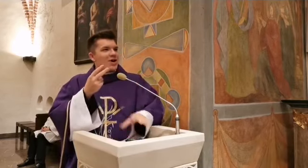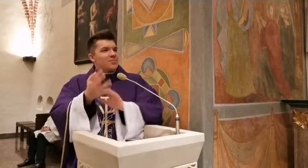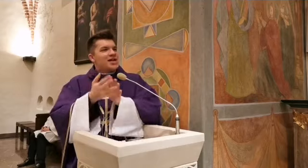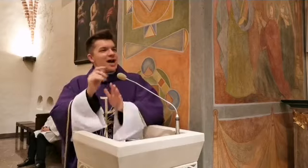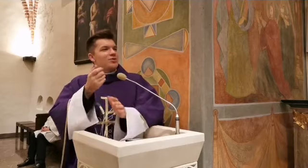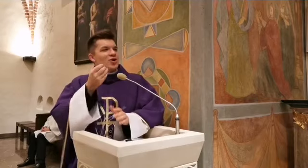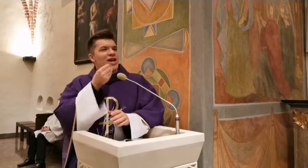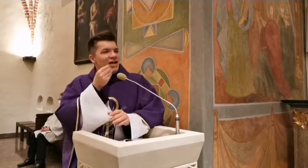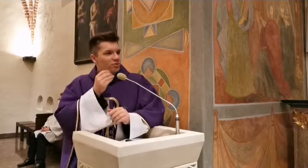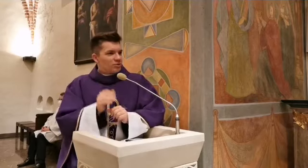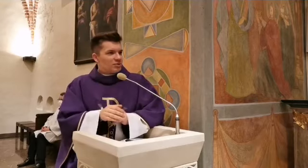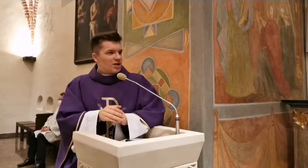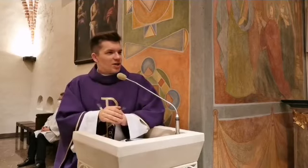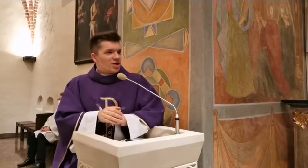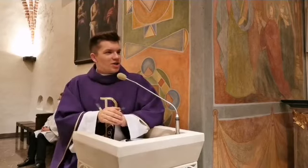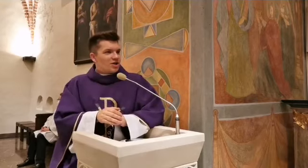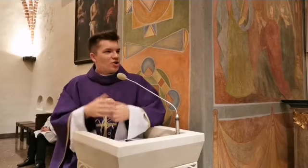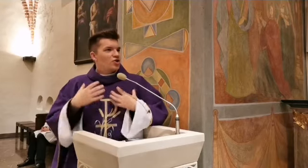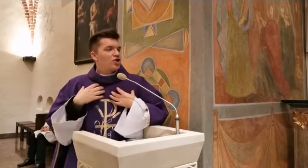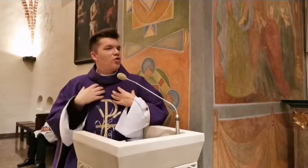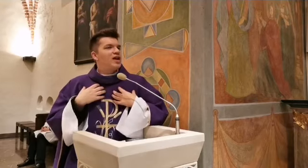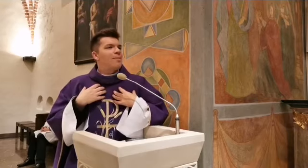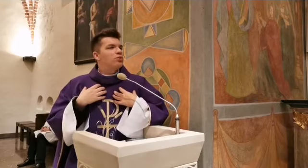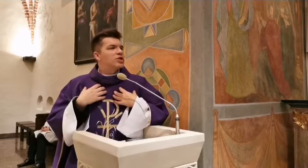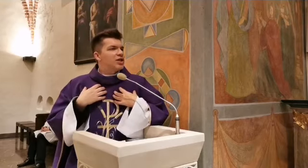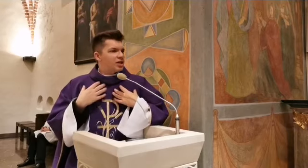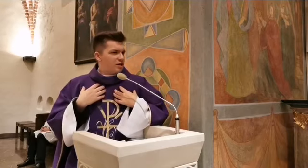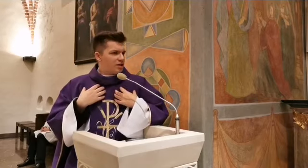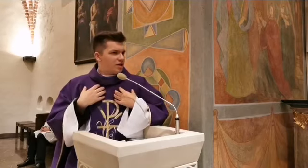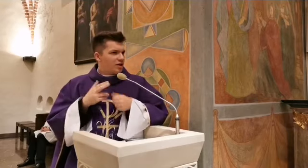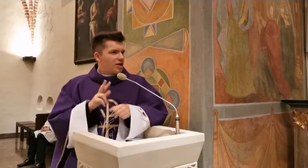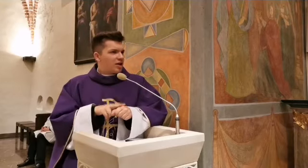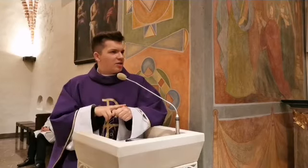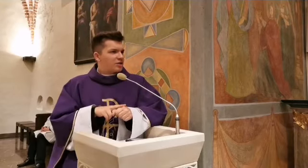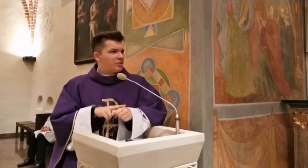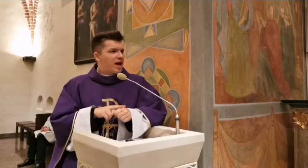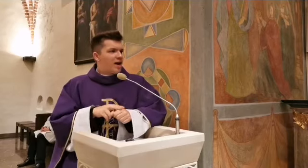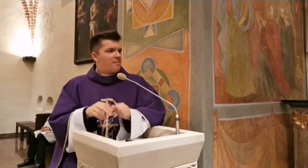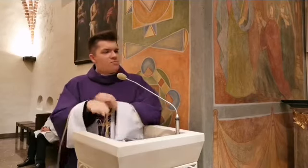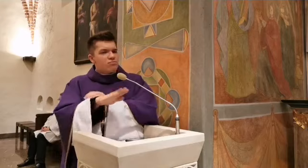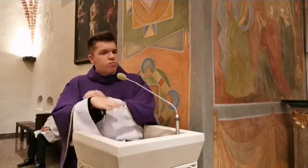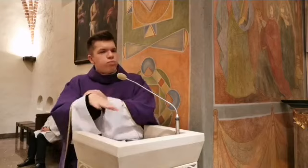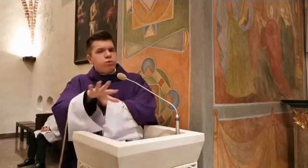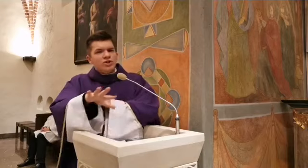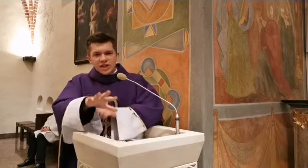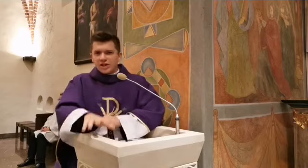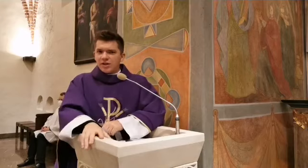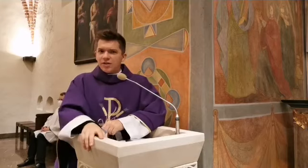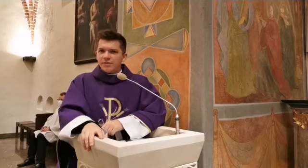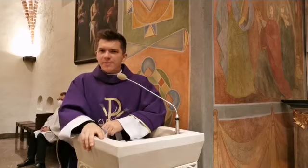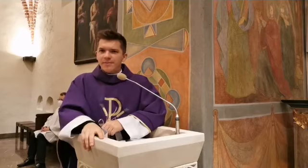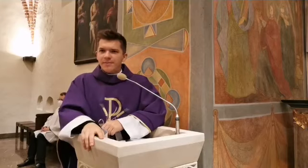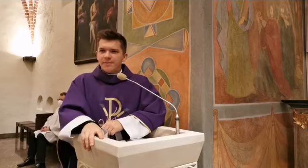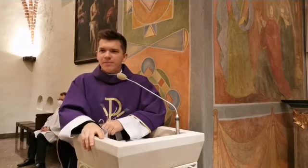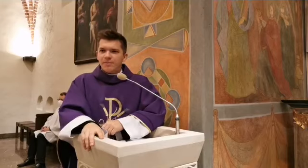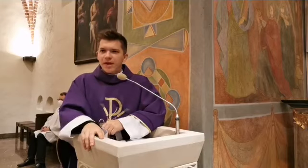Widzieliście, co migałem, co ja. Żył na pustyni. Żył na pustyni.